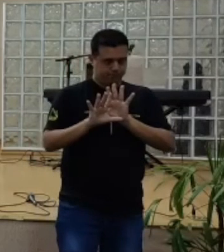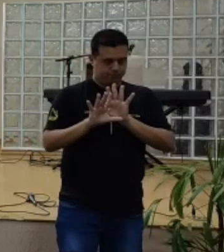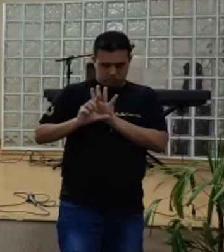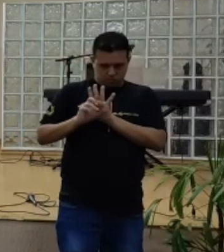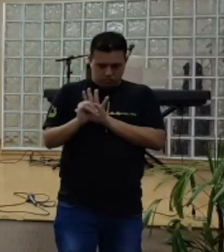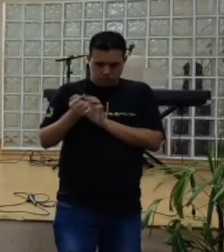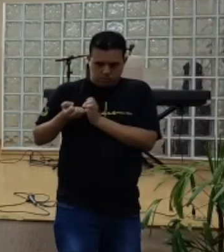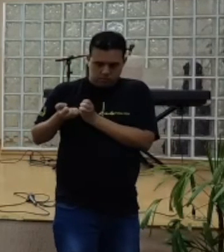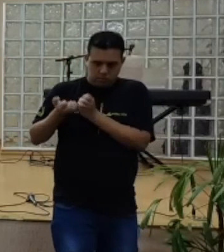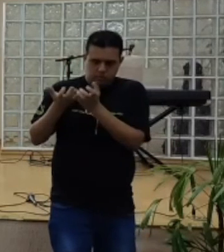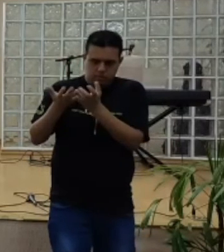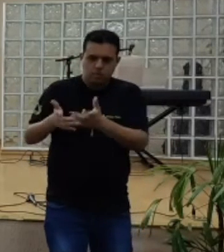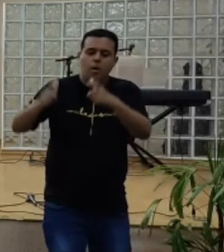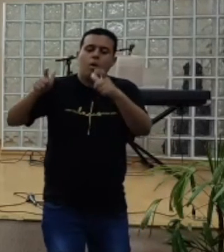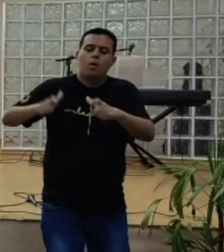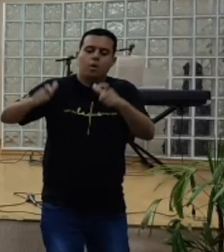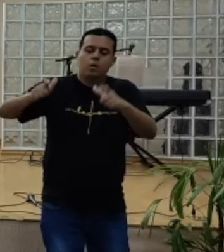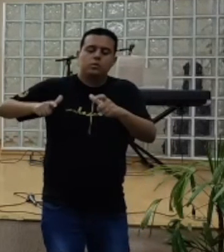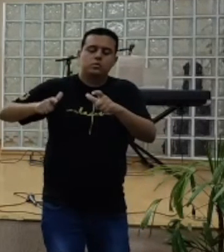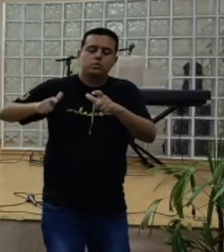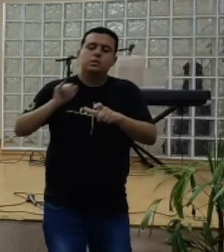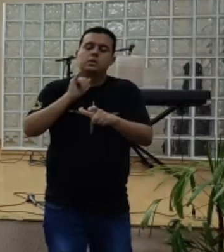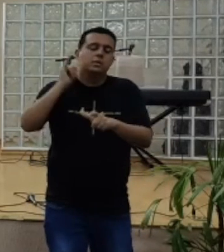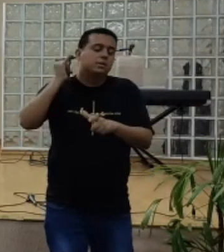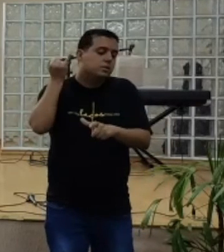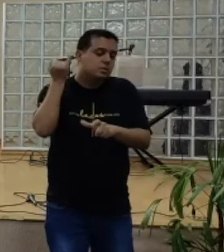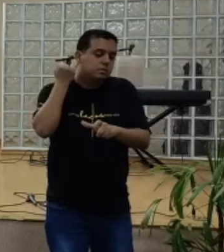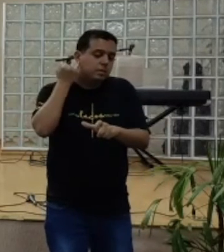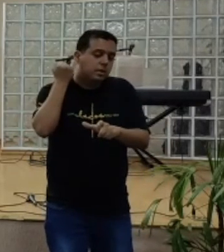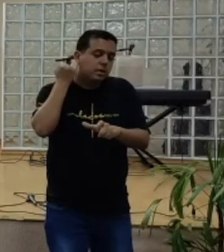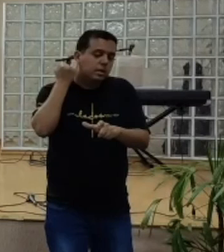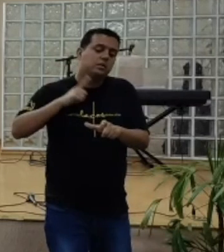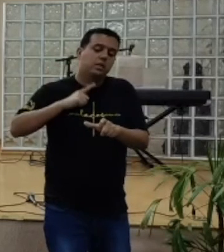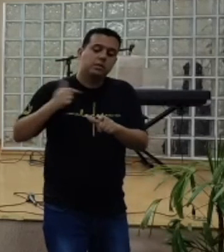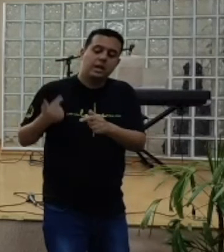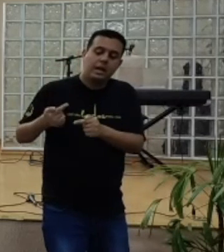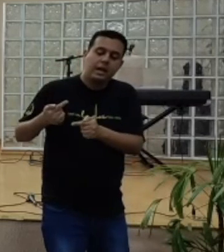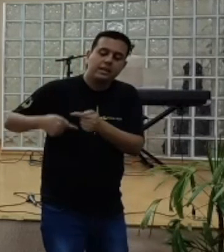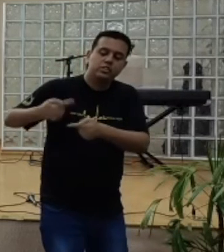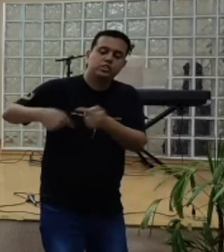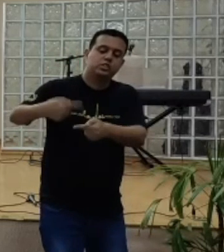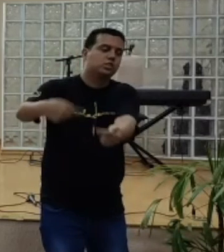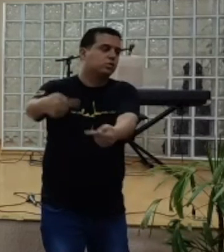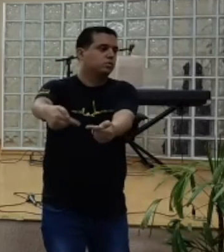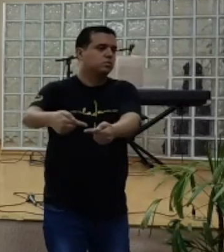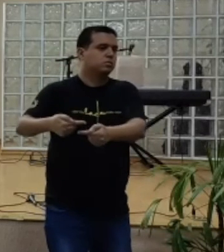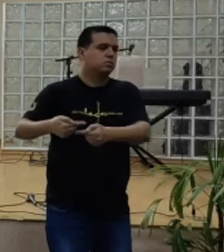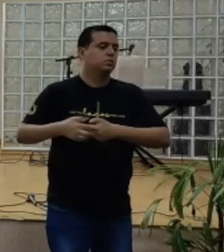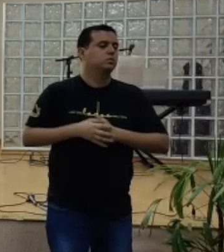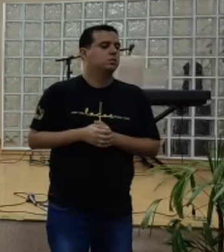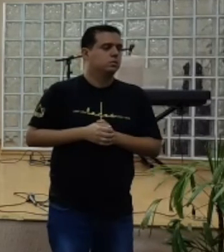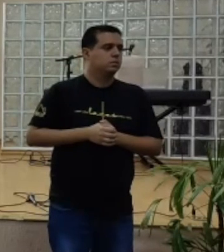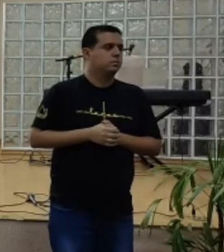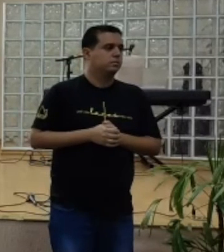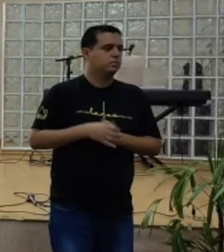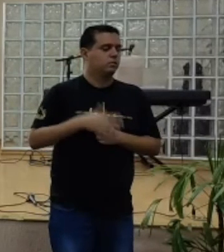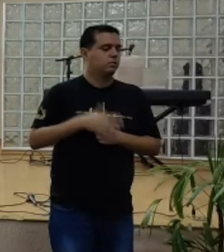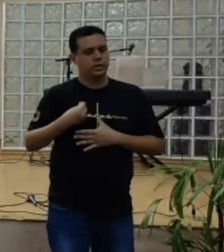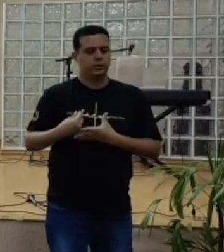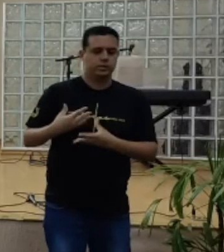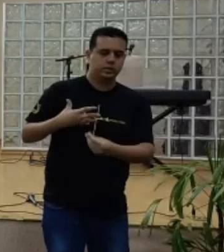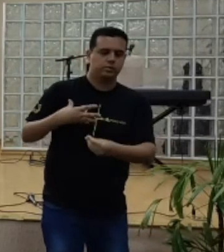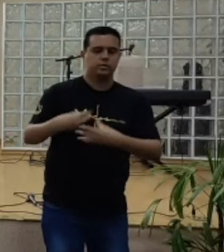teve todas as suas gerações, a sua descendência, na Arábia. A lei foi dada lá. Então, ele quer que vocês olhem